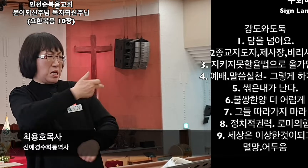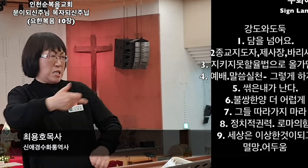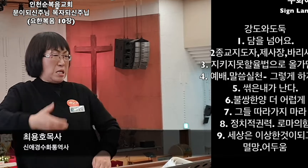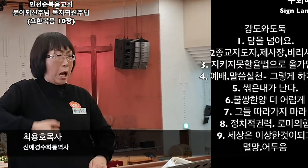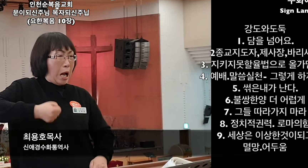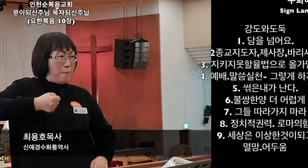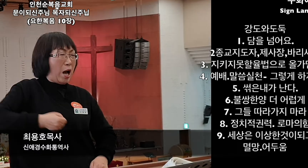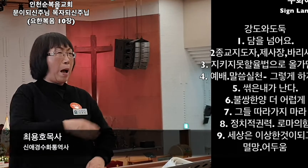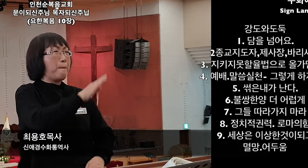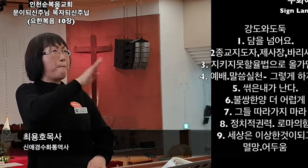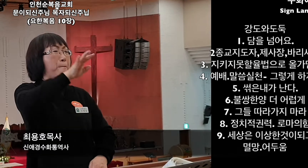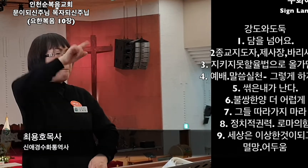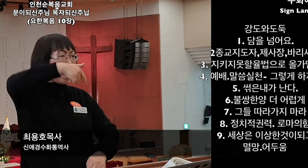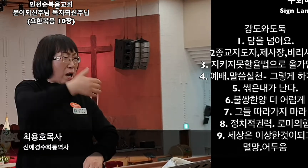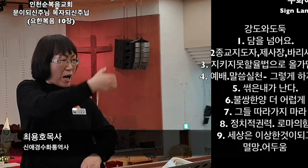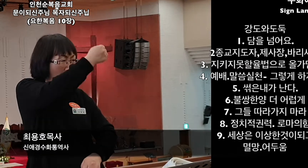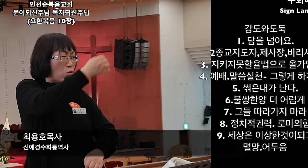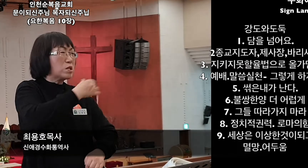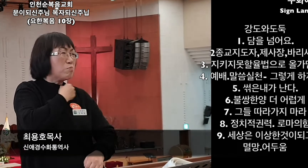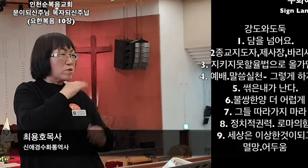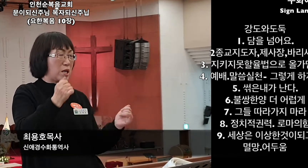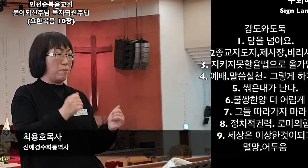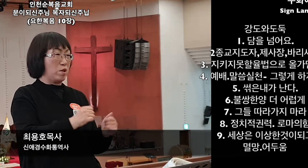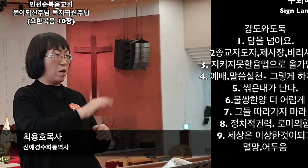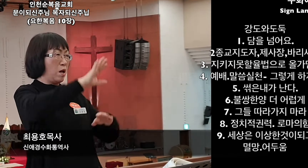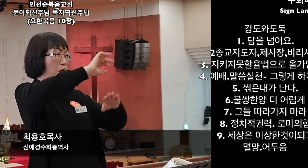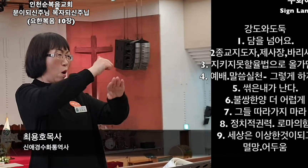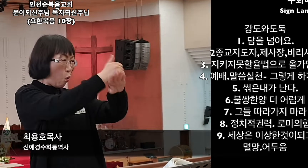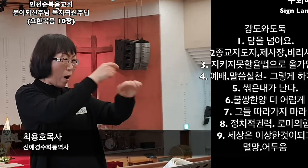로마의 권력을 받아 가져서 누렸다고 헤롯의 줄을 댔던